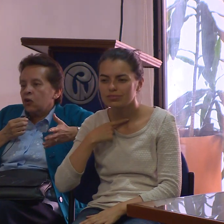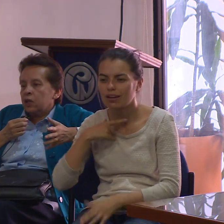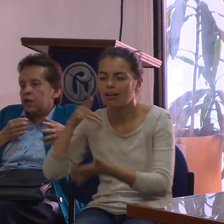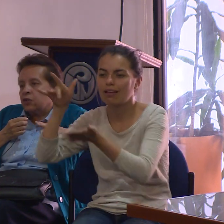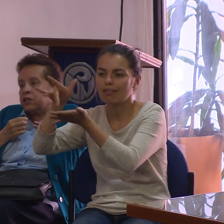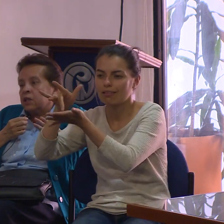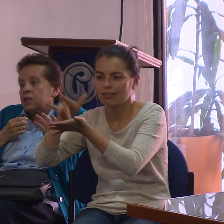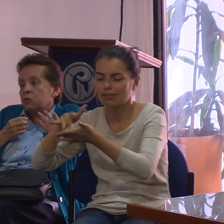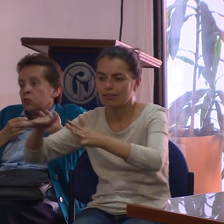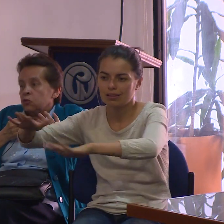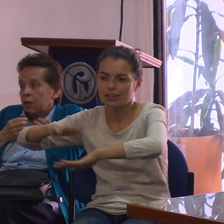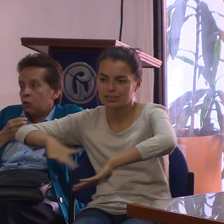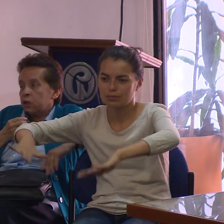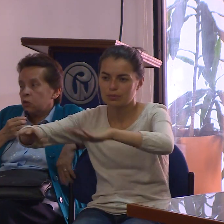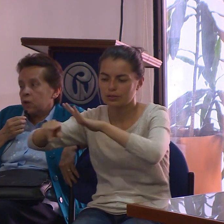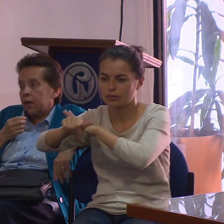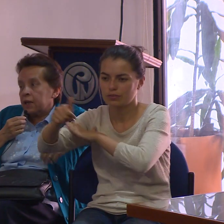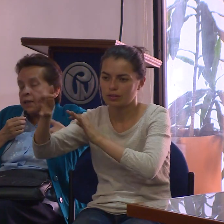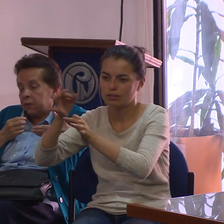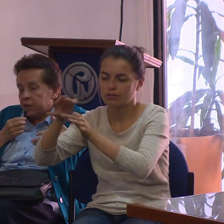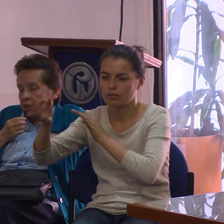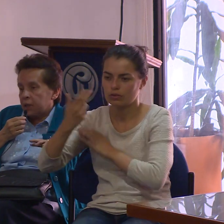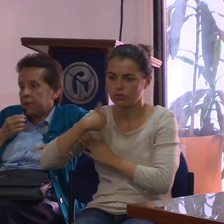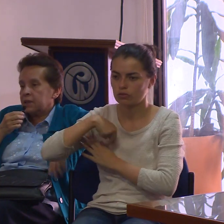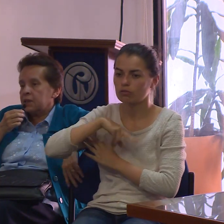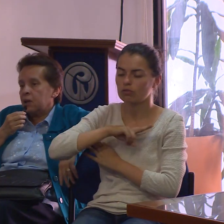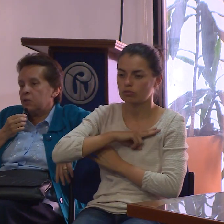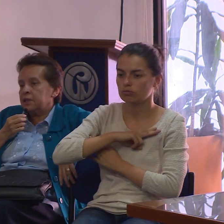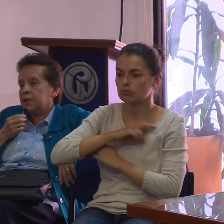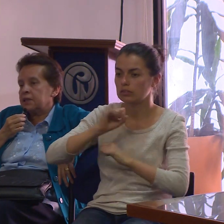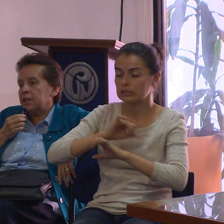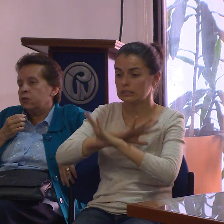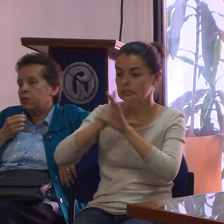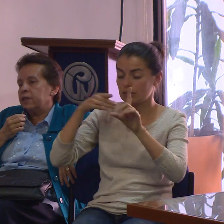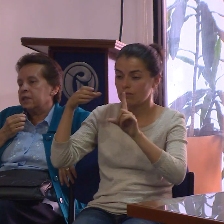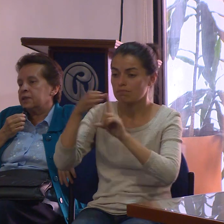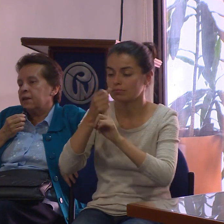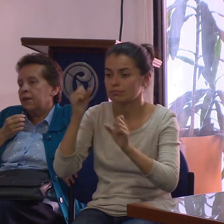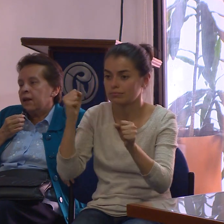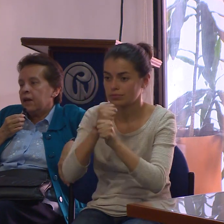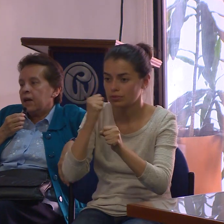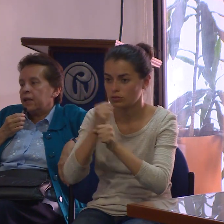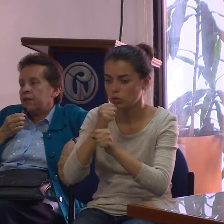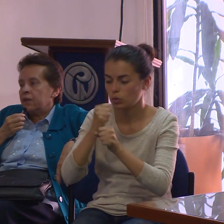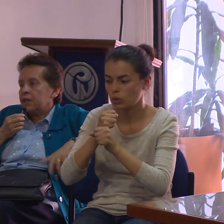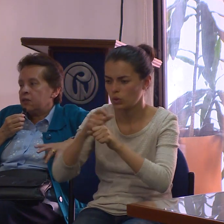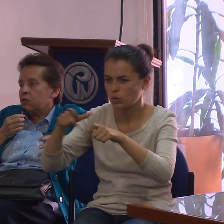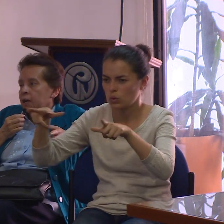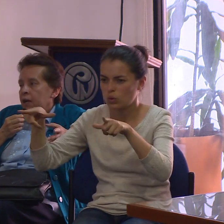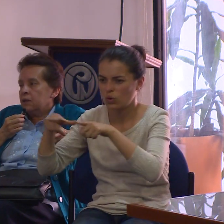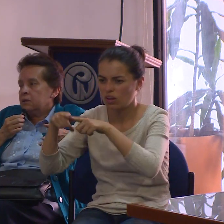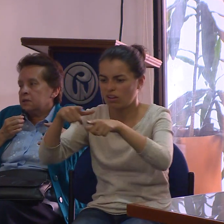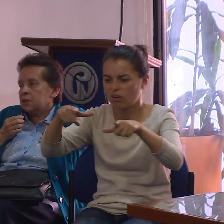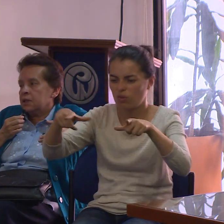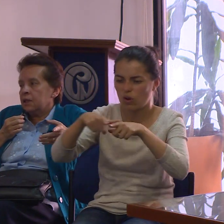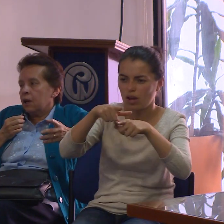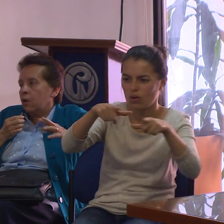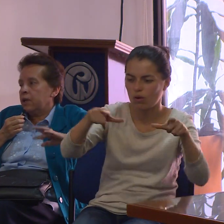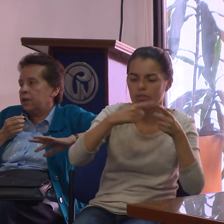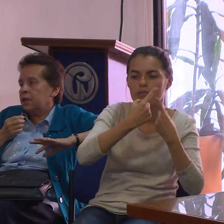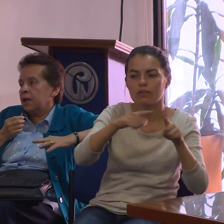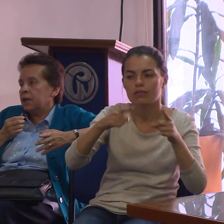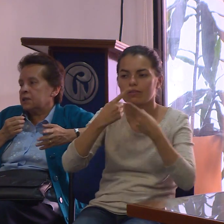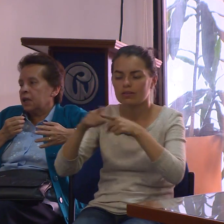las regiones, entonces tenemos una cobertura que también hace parte, digamos, de esas influencias a nivel nacional, desde